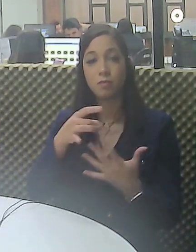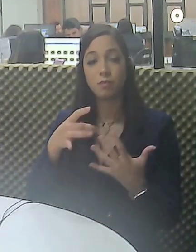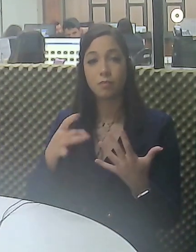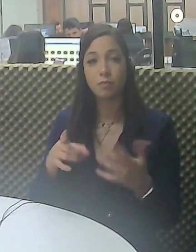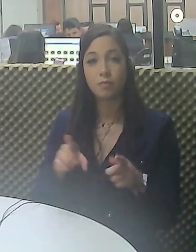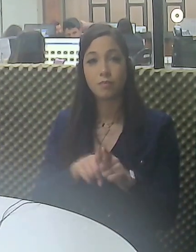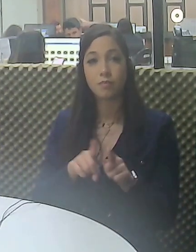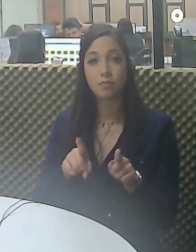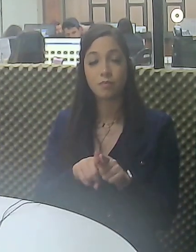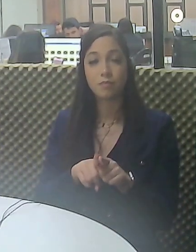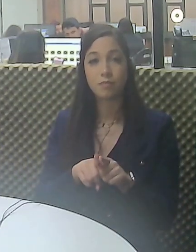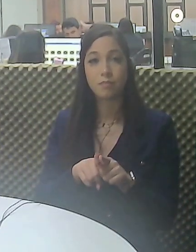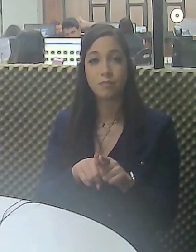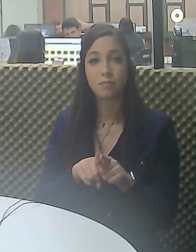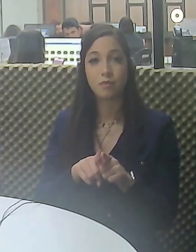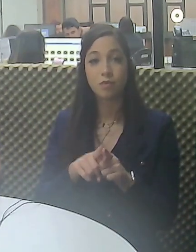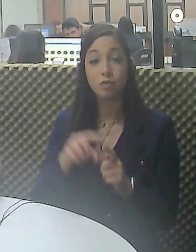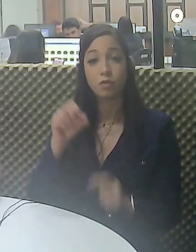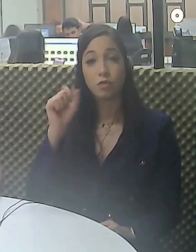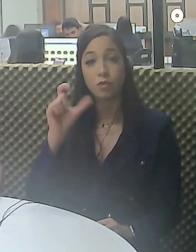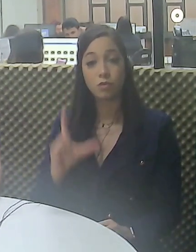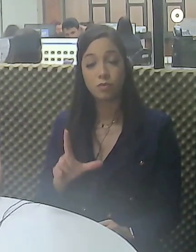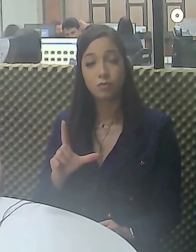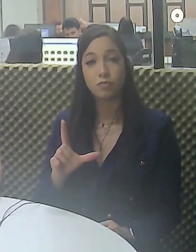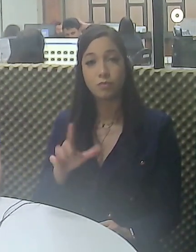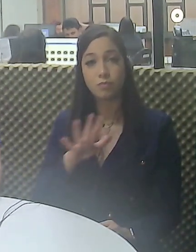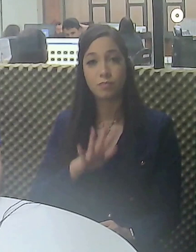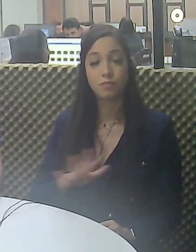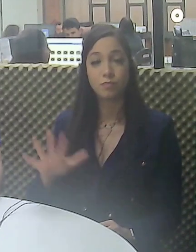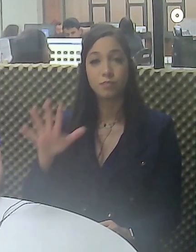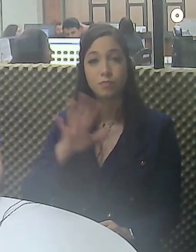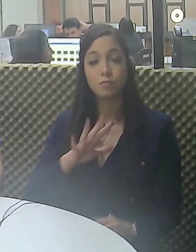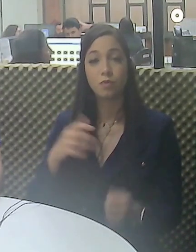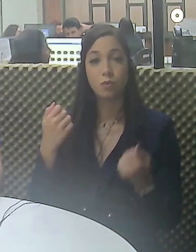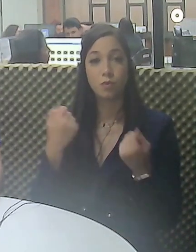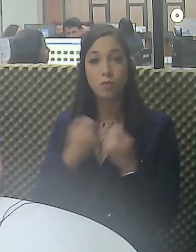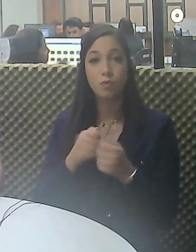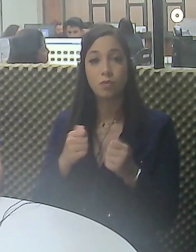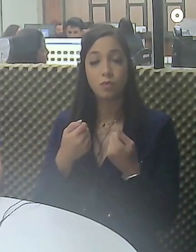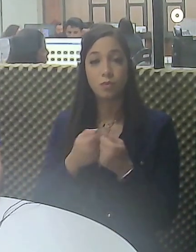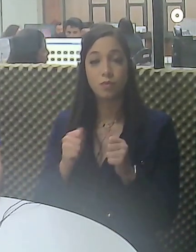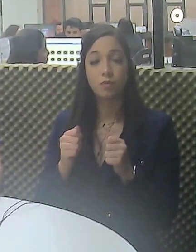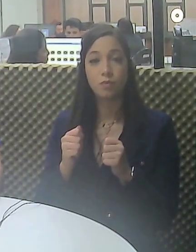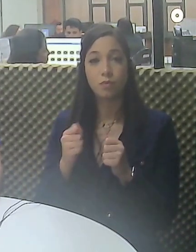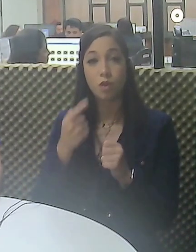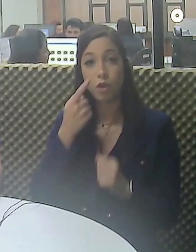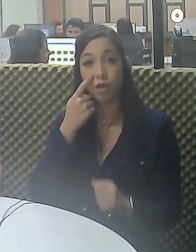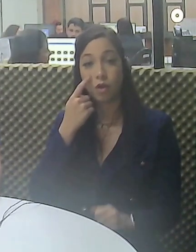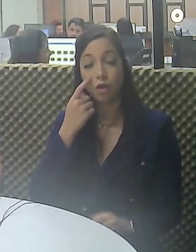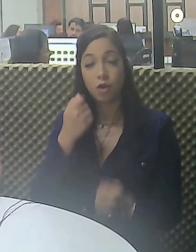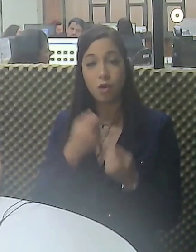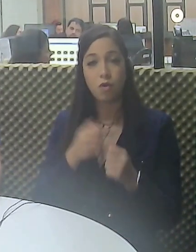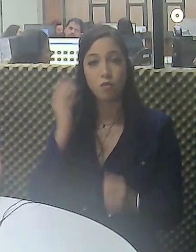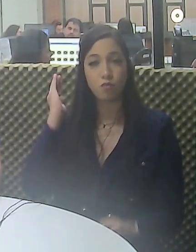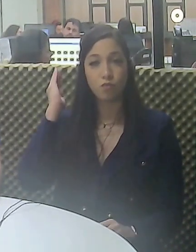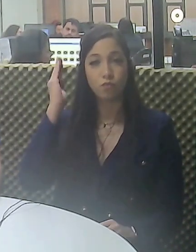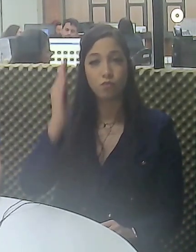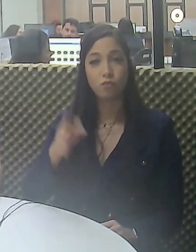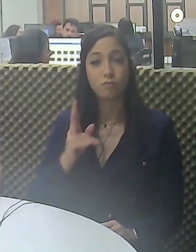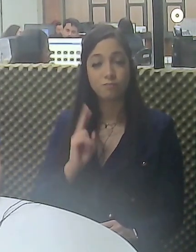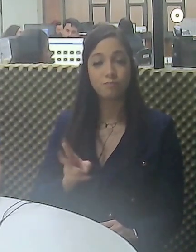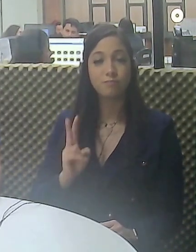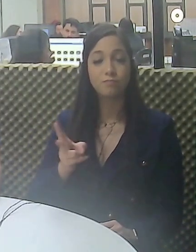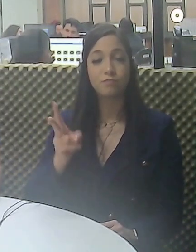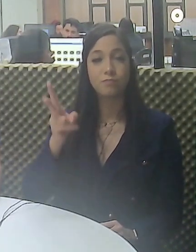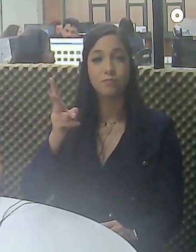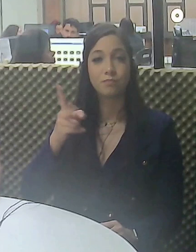Além dele unir aqui também a região sul. E o transporte? Olha lá, toda hora está passando um ônibus aqui.